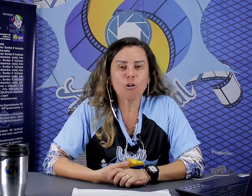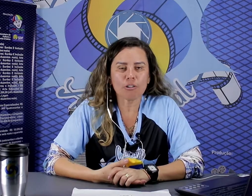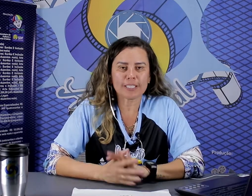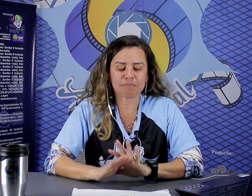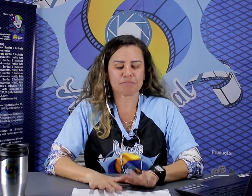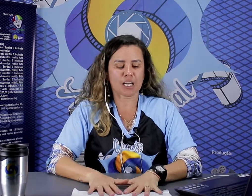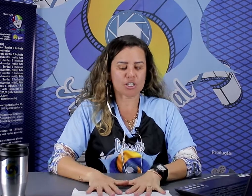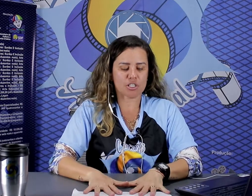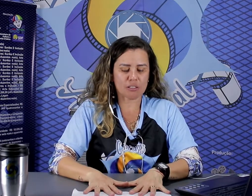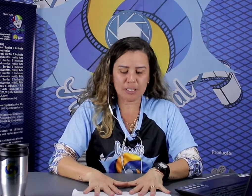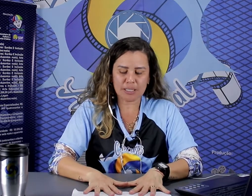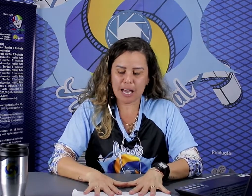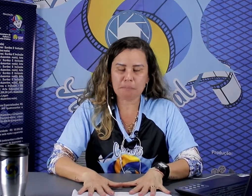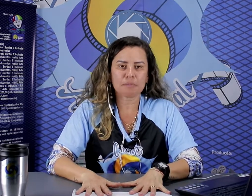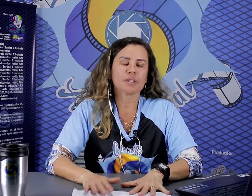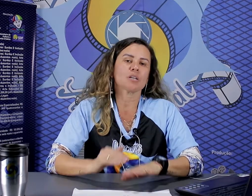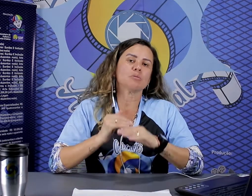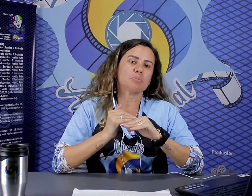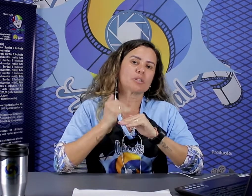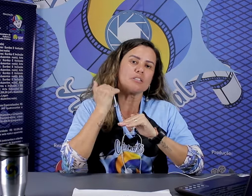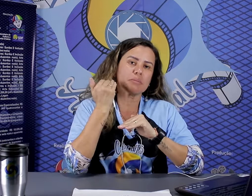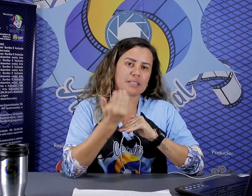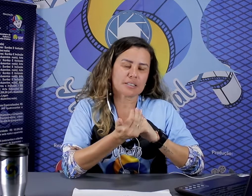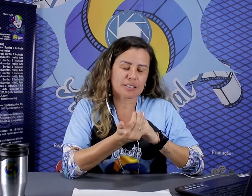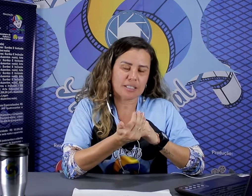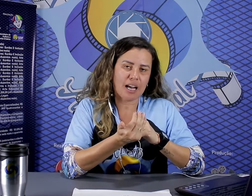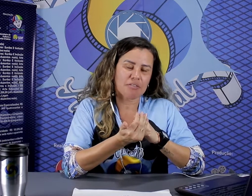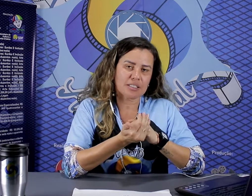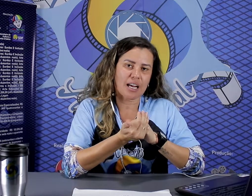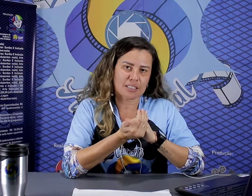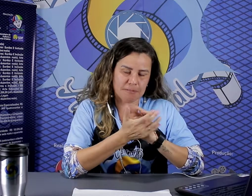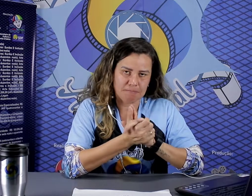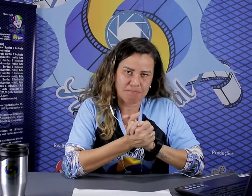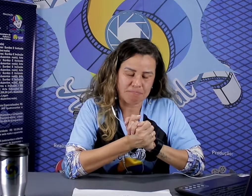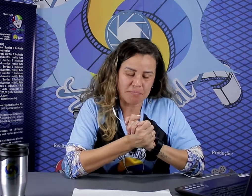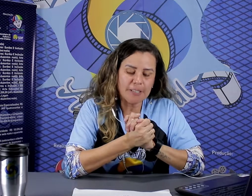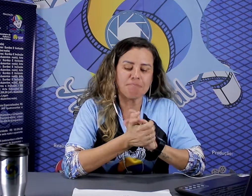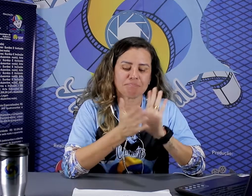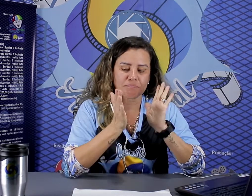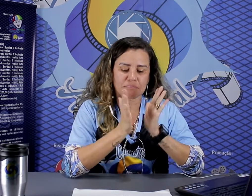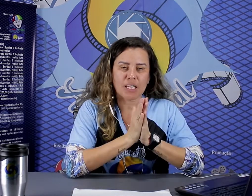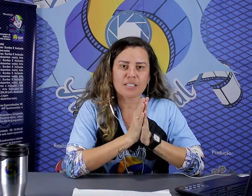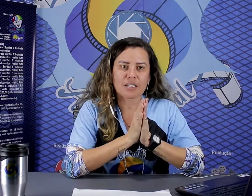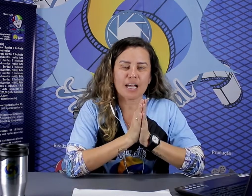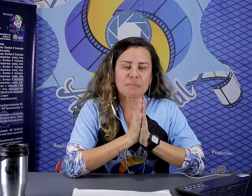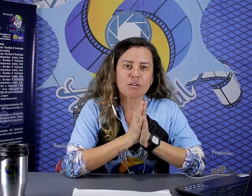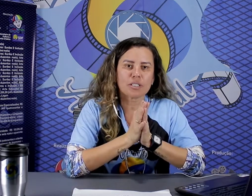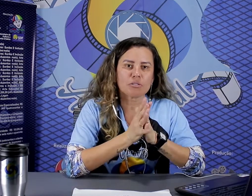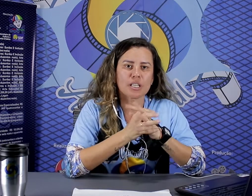agora a gente está numa etapa um pouquinho mais avançada, né? Essa etapa agora é do